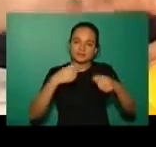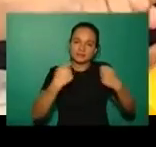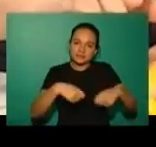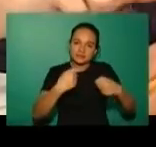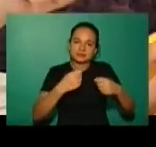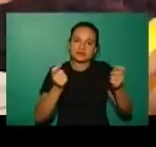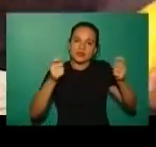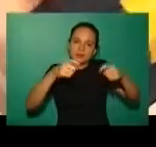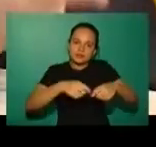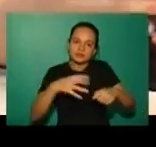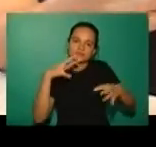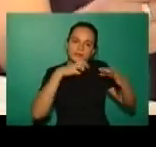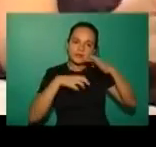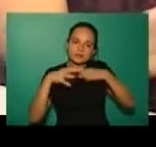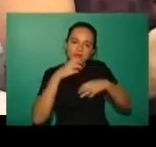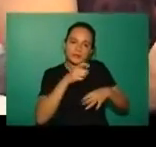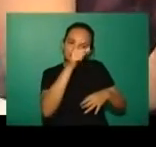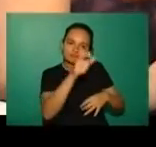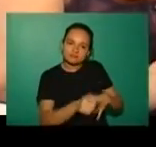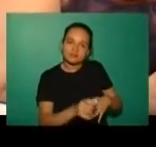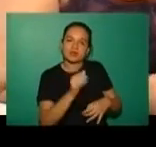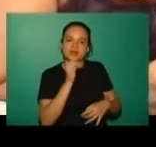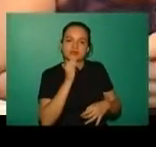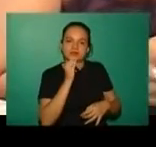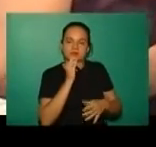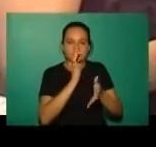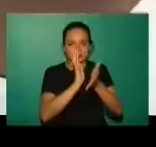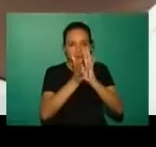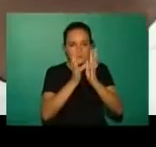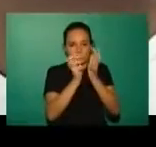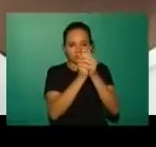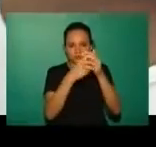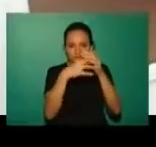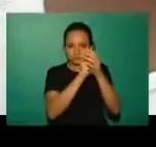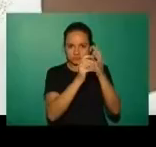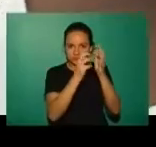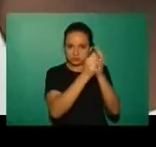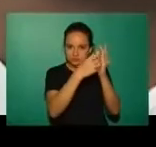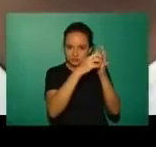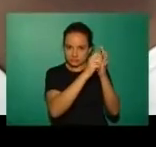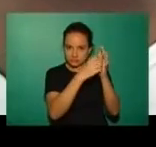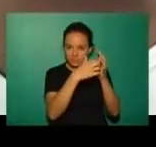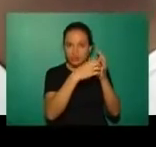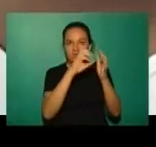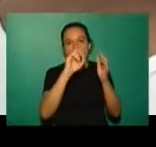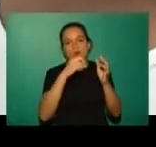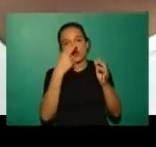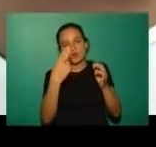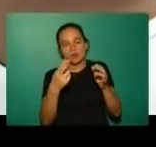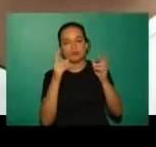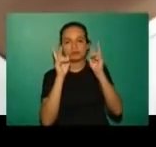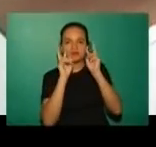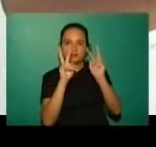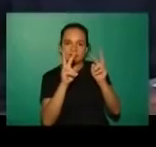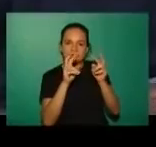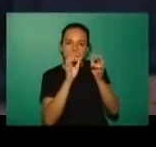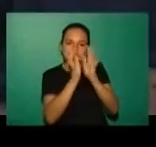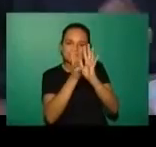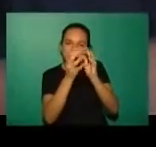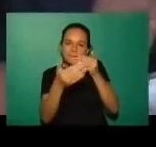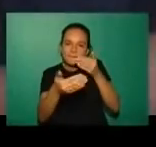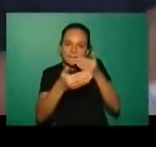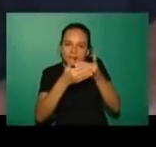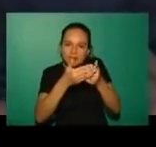comunicar ajustadas à sua capacidade perceptiva, como, por exemplo, língua de sinais tátil, língua de sinais em campo